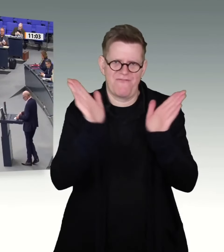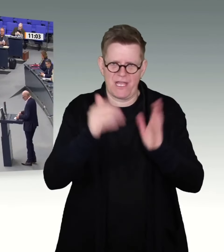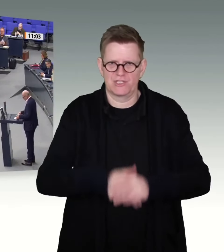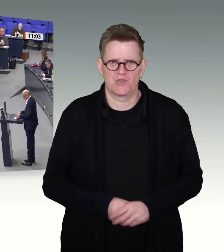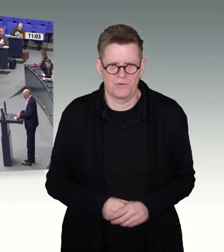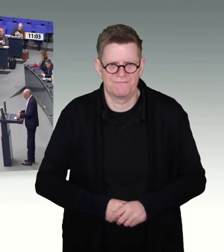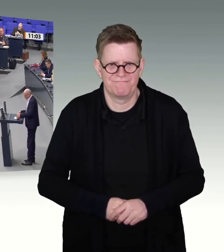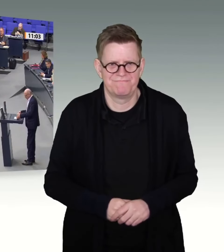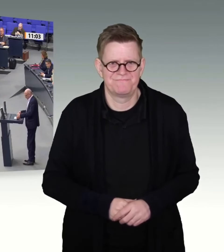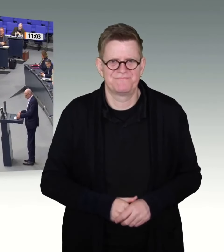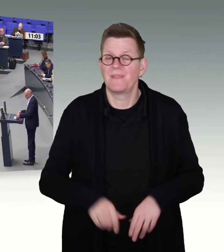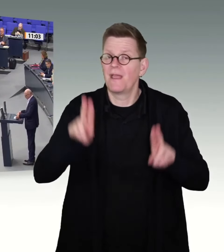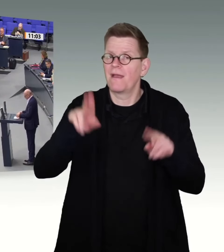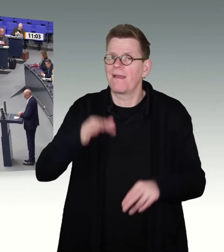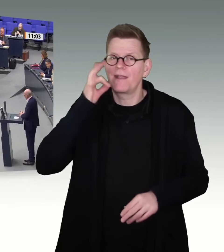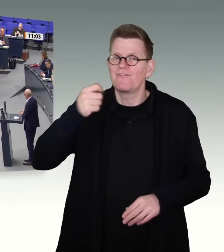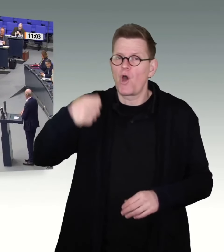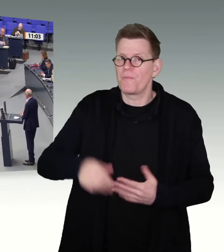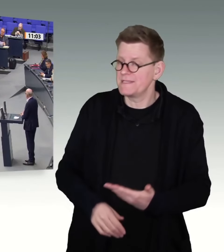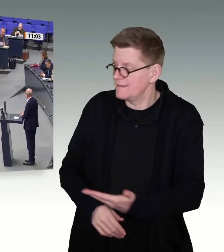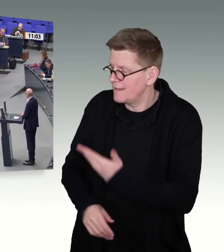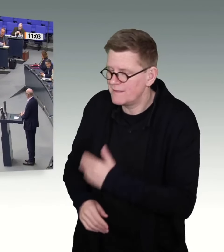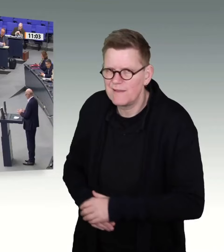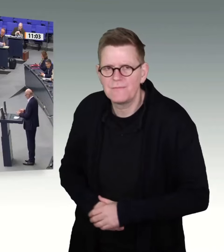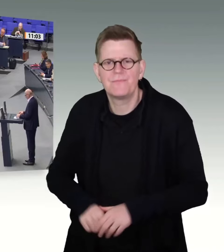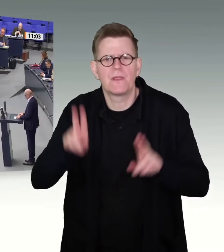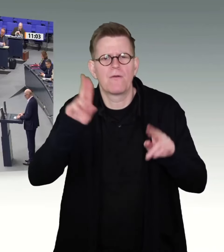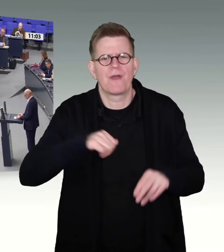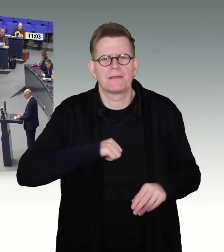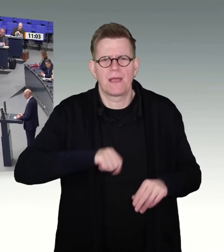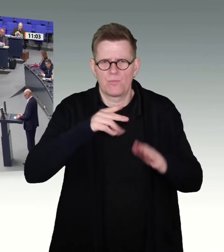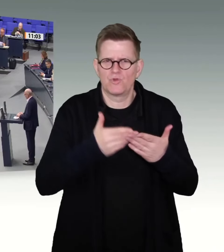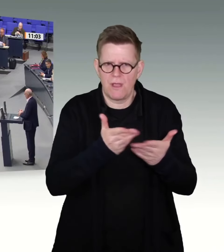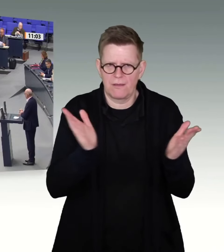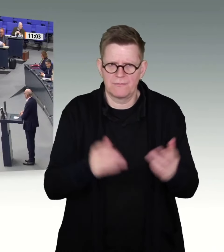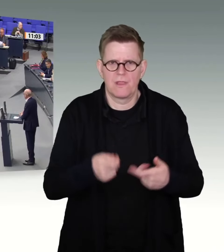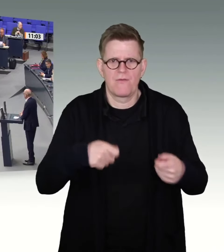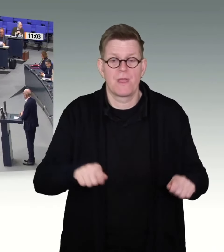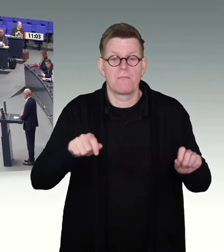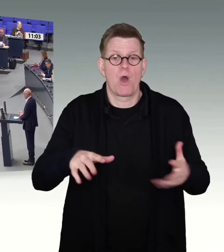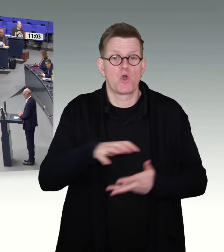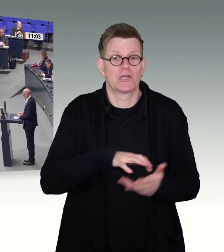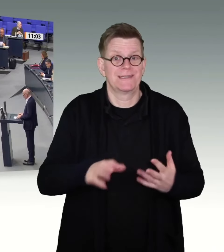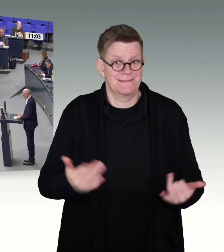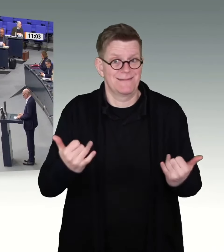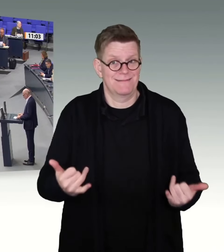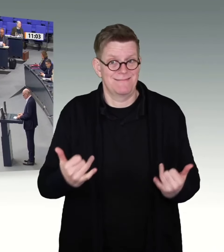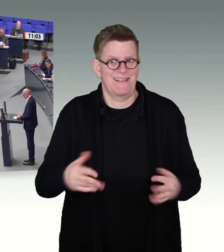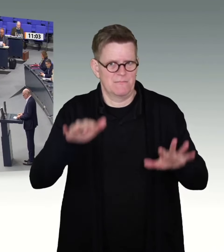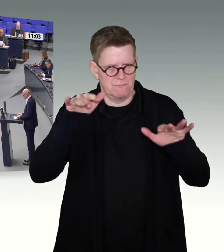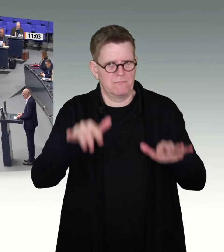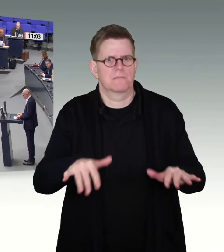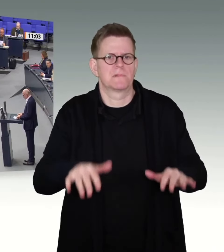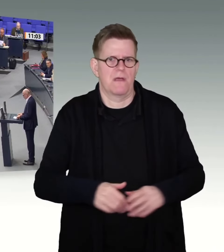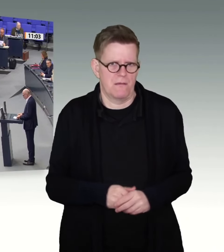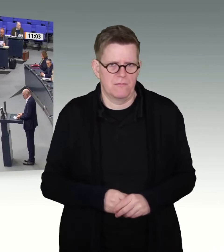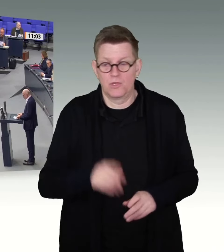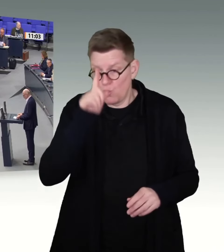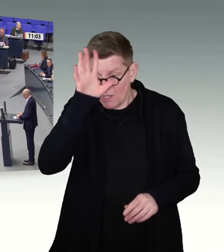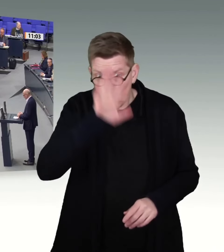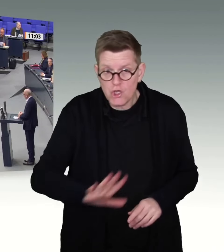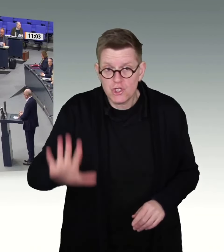Sehr geehrte Frau Präsidentin! Meine sehr verehrten Damen und Herren! Die Baukrise ist da, nicht nur in Deutschland, sondern das haben wir heute schon sehr oft